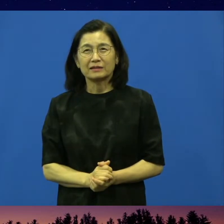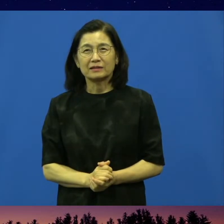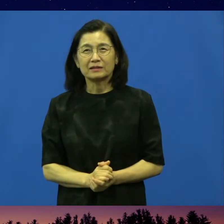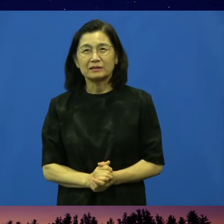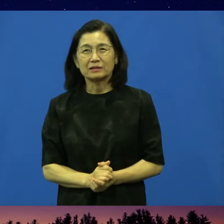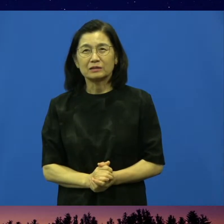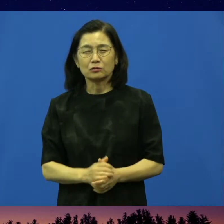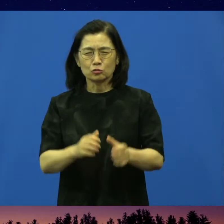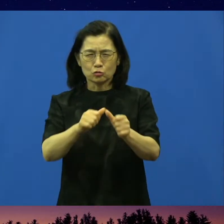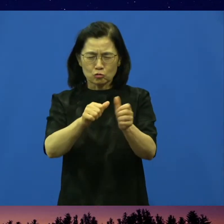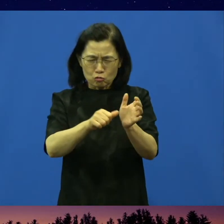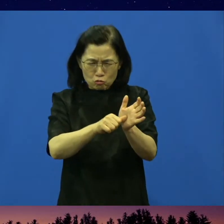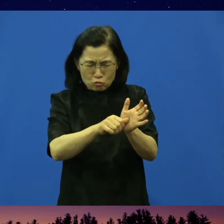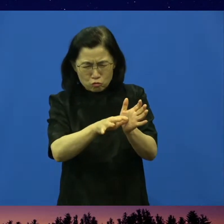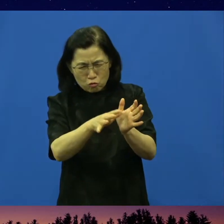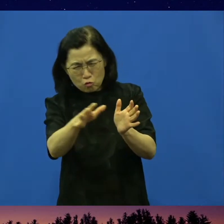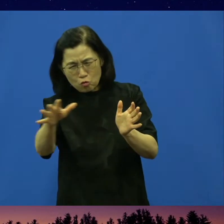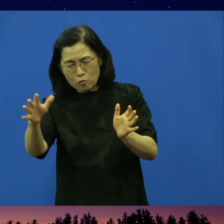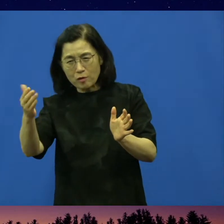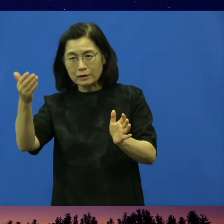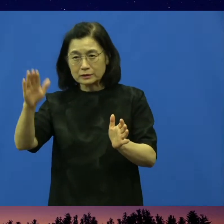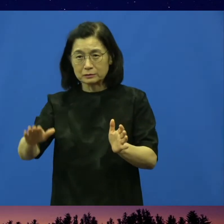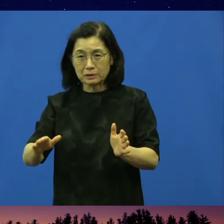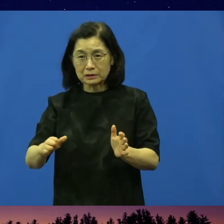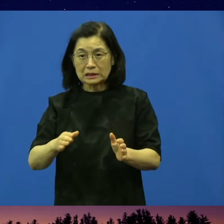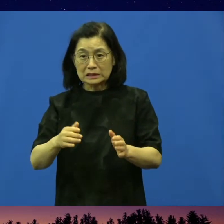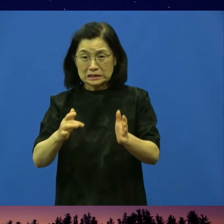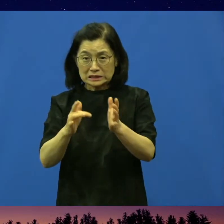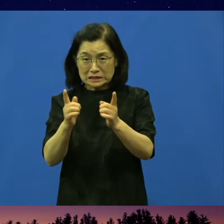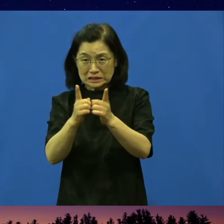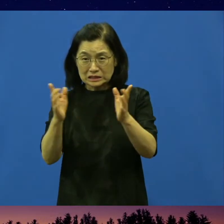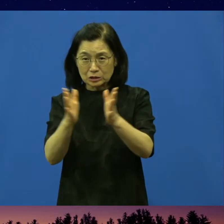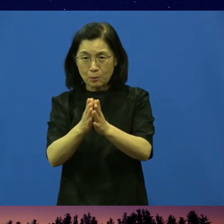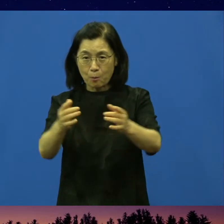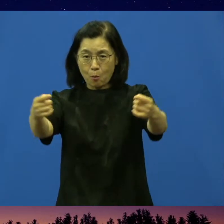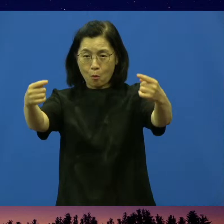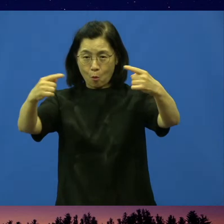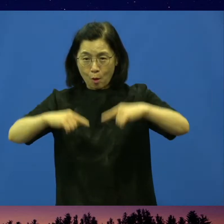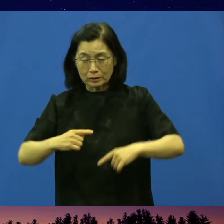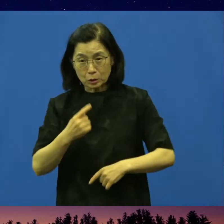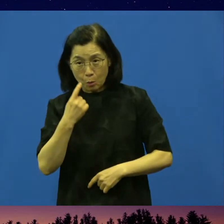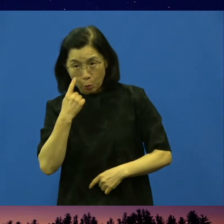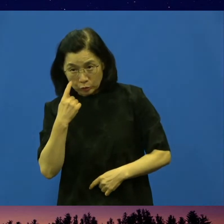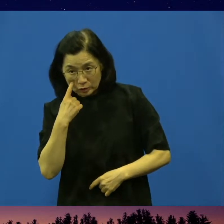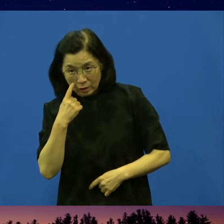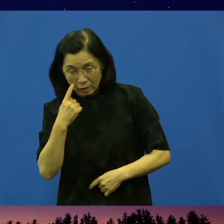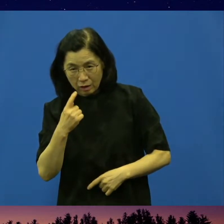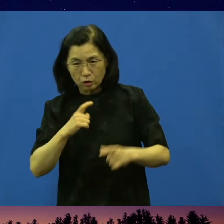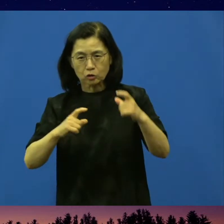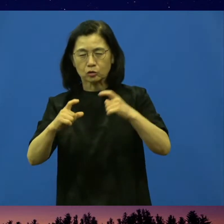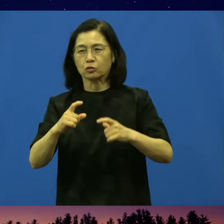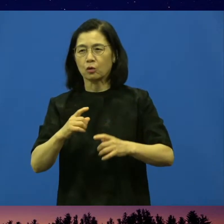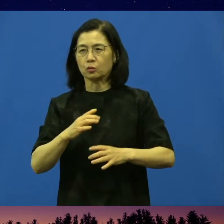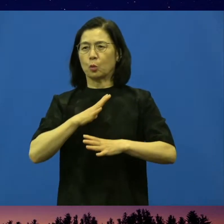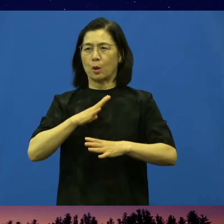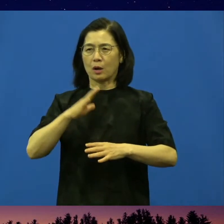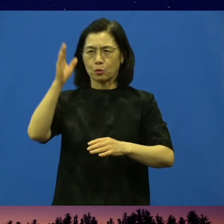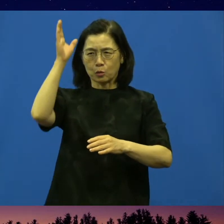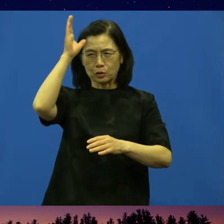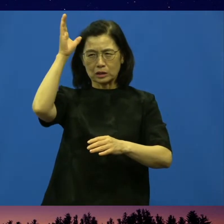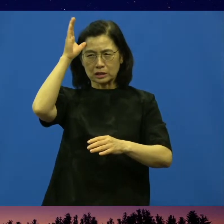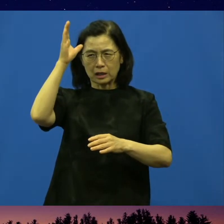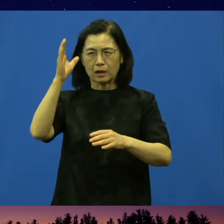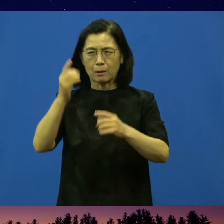소문나고 유명하지만 와보니까 이게 진짜다. 이제 그거를 확인하시는 것 같아요. 지금도 올해 탐방하는 교회들이